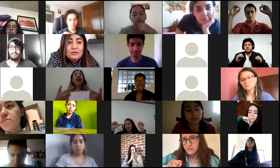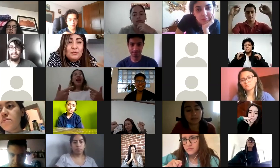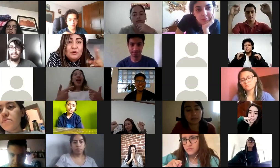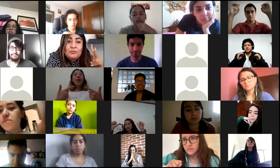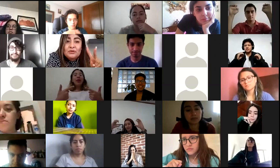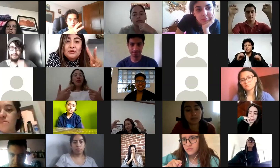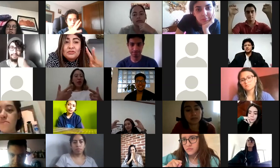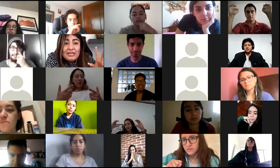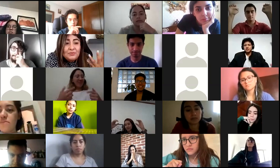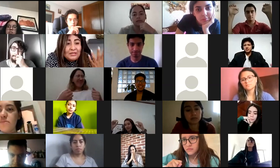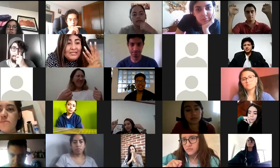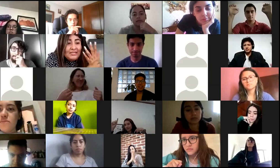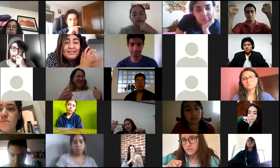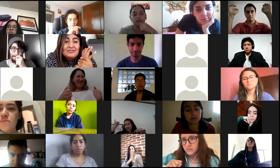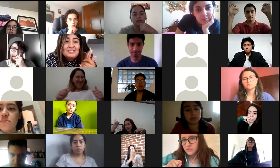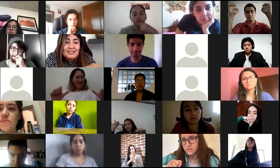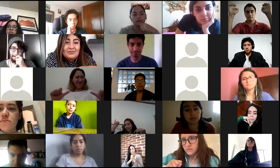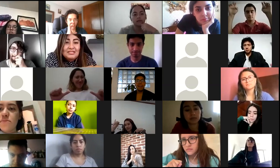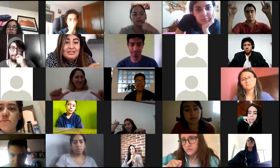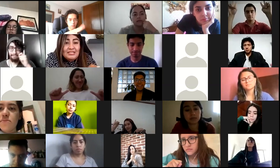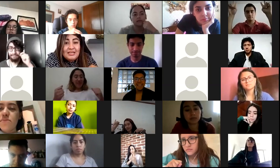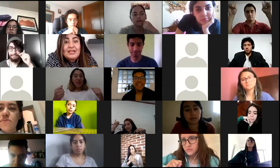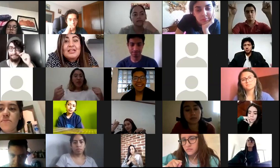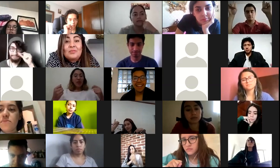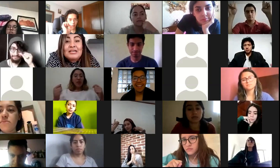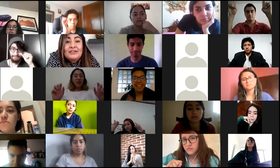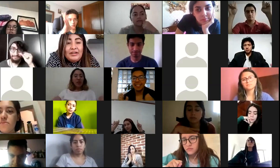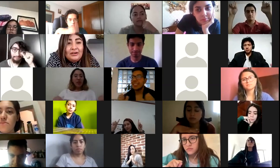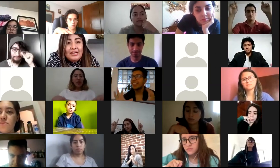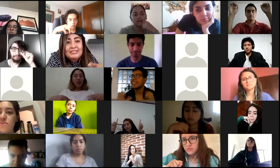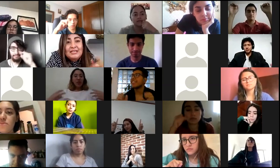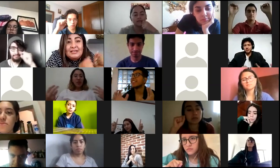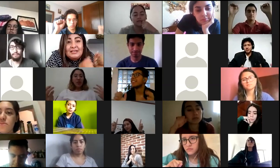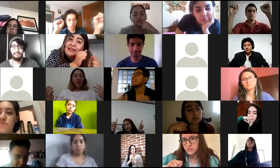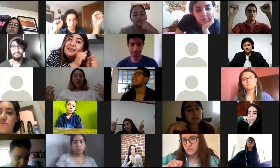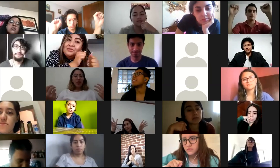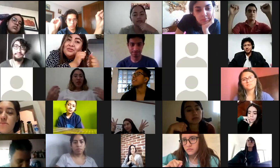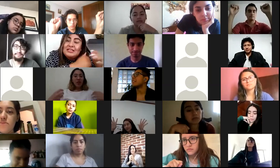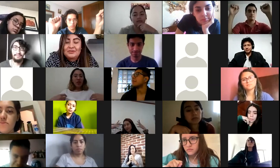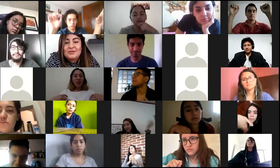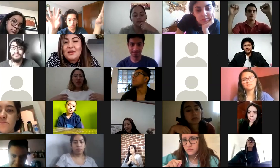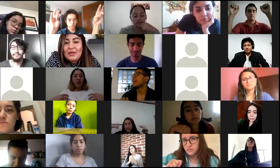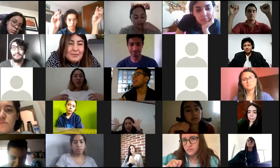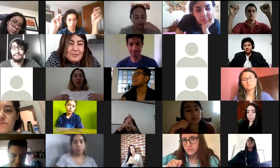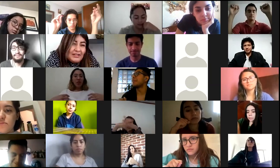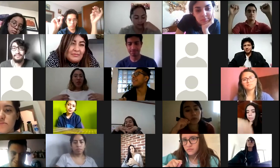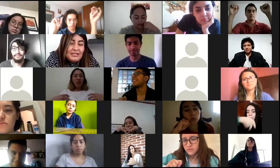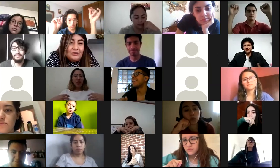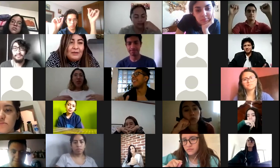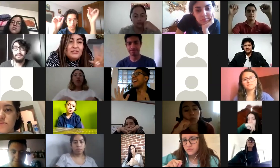por lo menos en 2 horas, porque están calientes nuestras articulaciones. Y como hace frío, hasta se llegan a entumir las manos. Es perfectamente normal, pero sí,